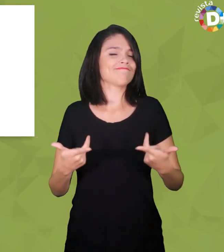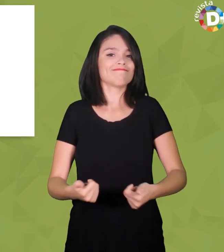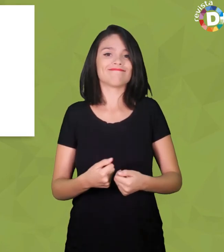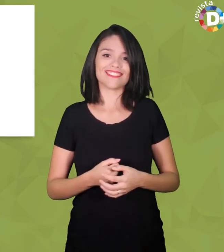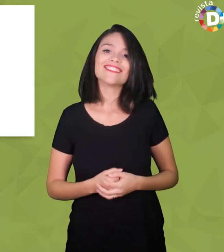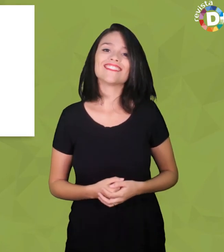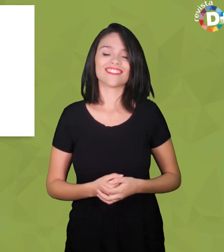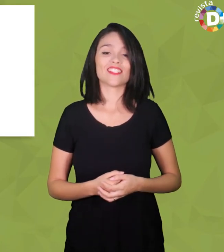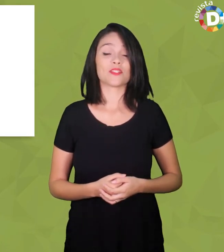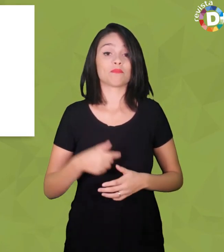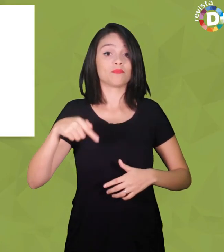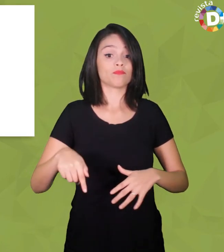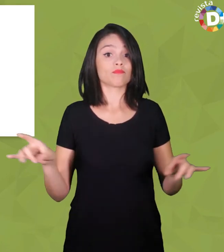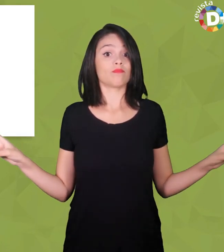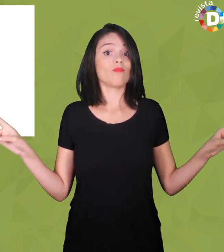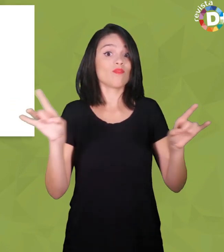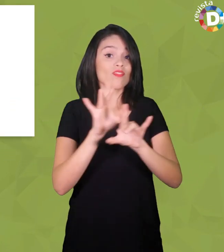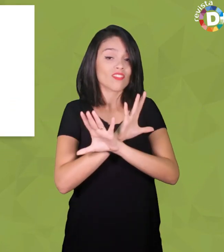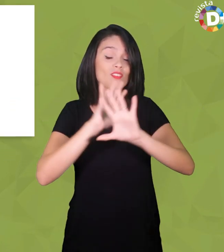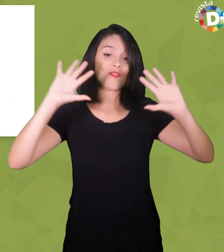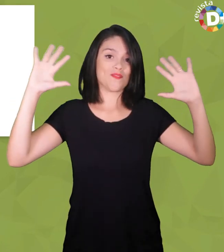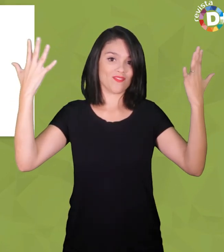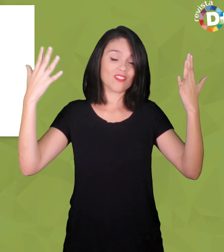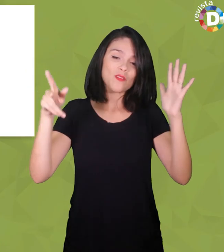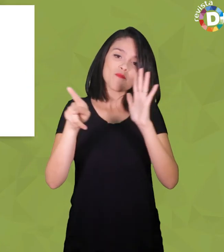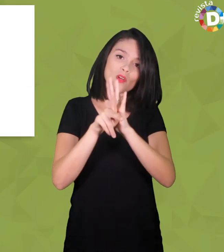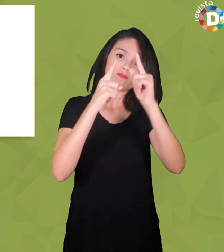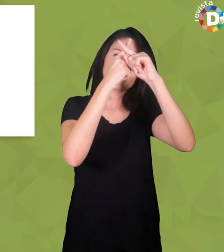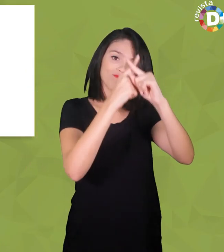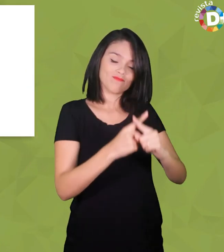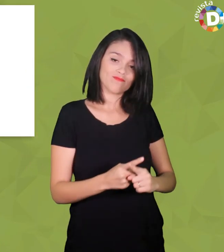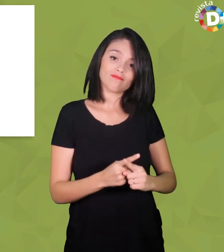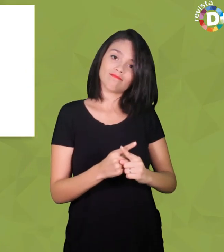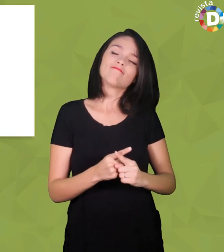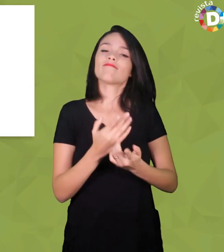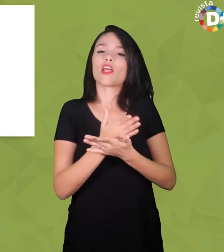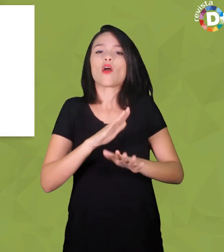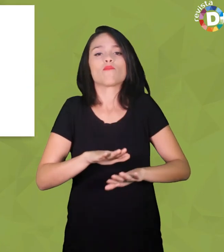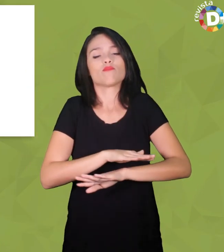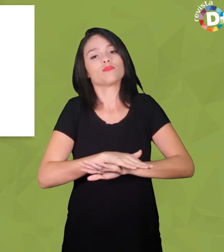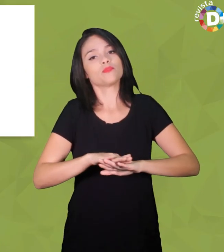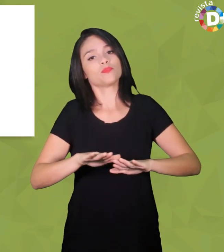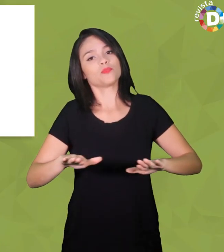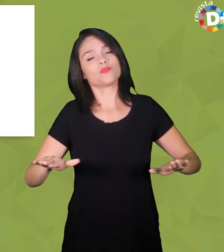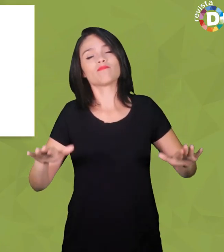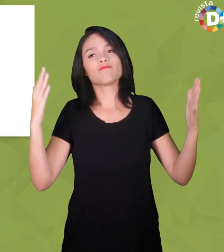a cerimônia de encerramento dos jogos parapan-americanos de jovens seu